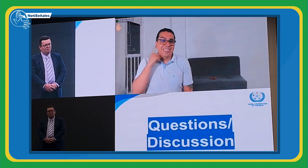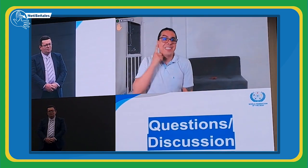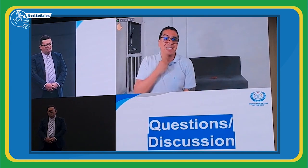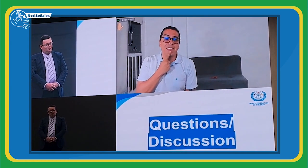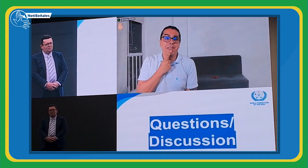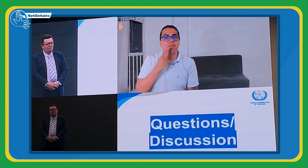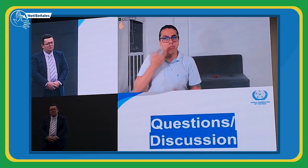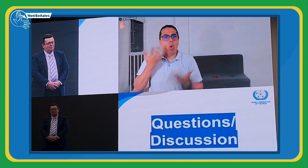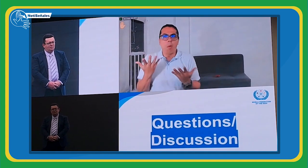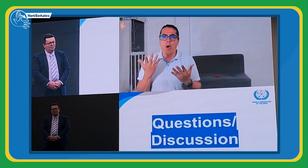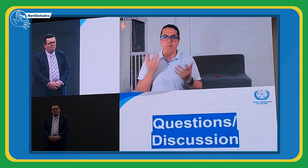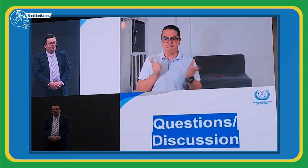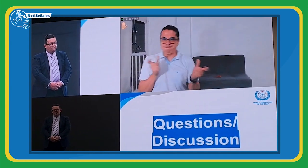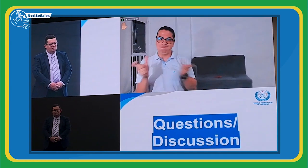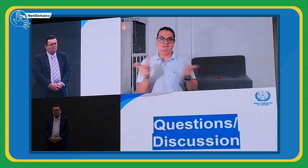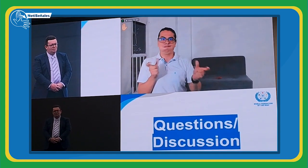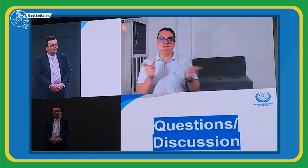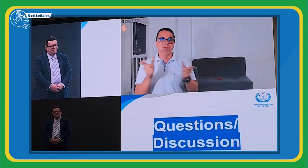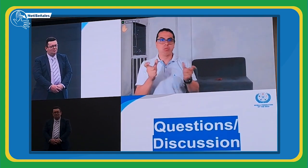Gracias.